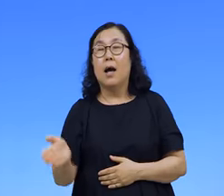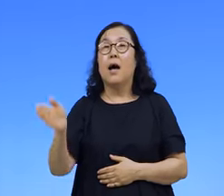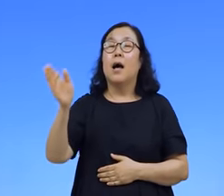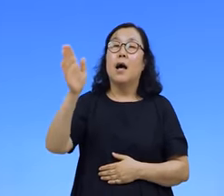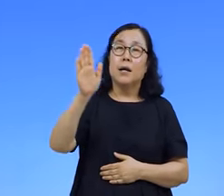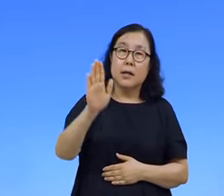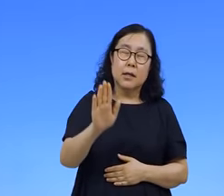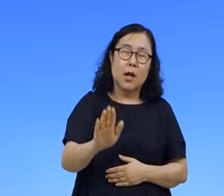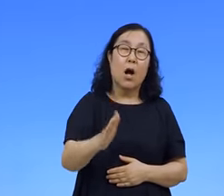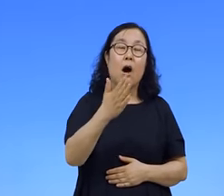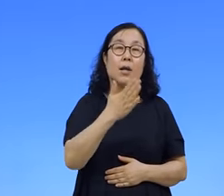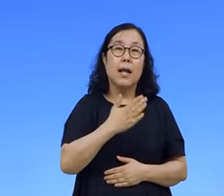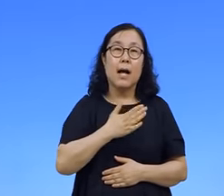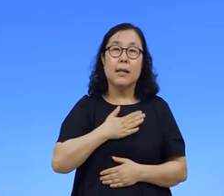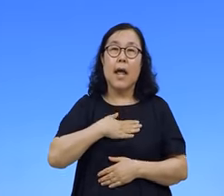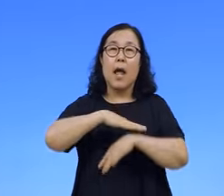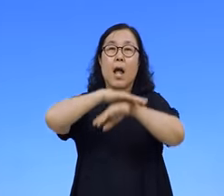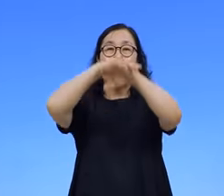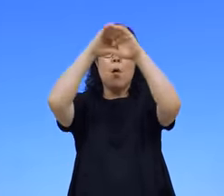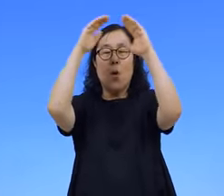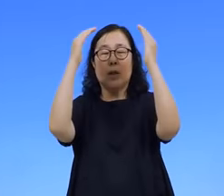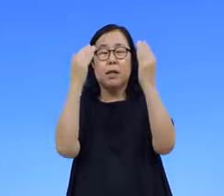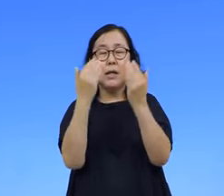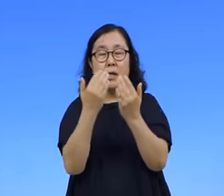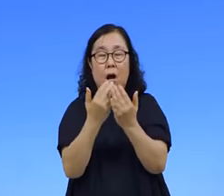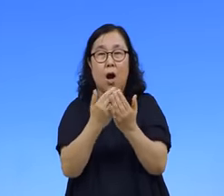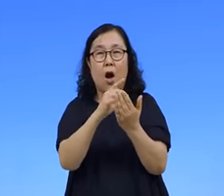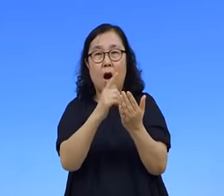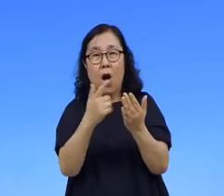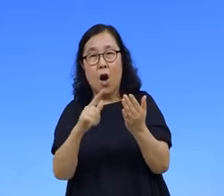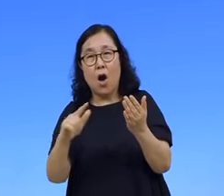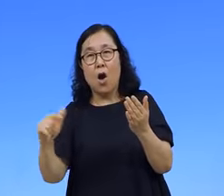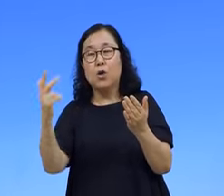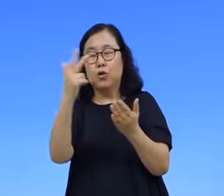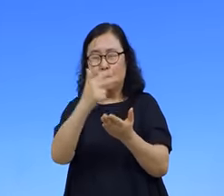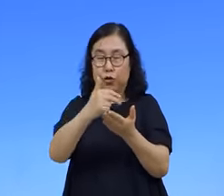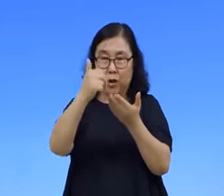그러나 내 모든 것 주께 드립니다.